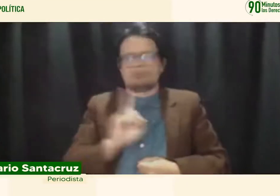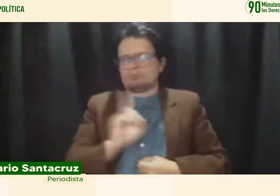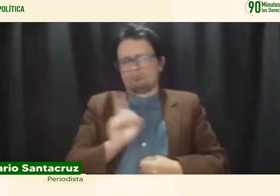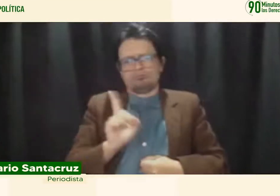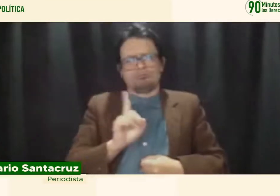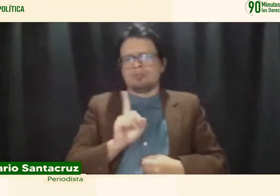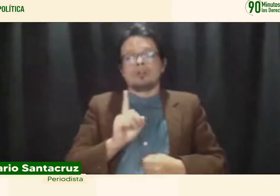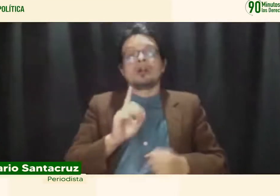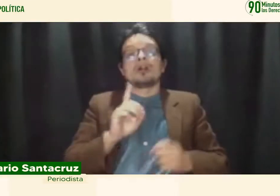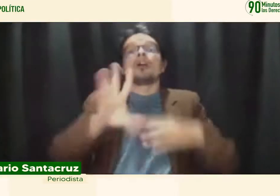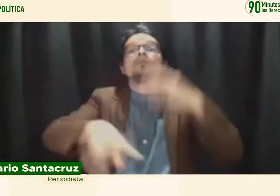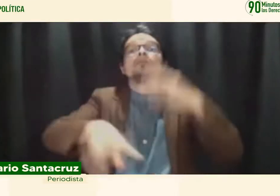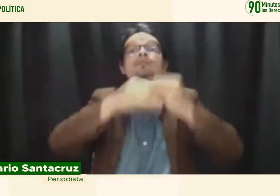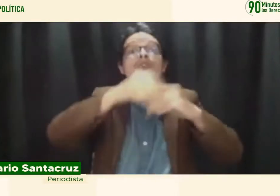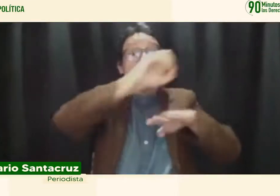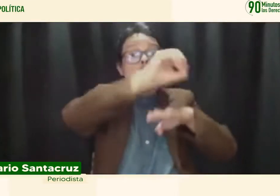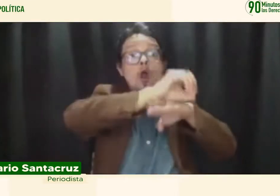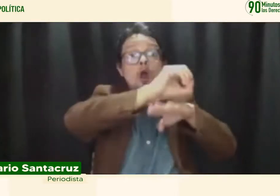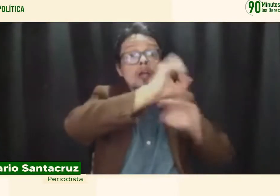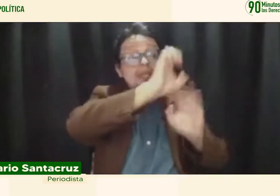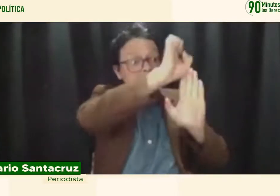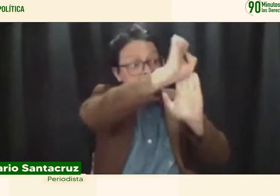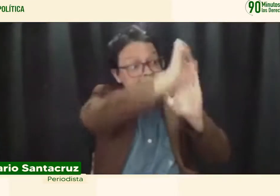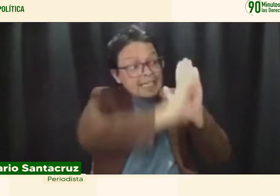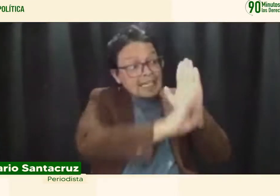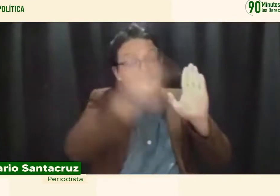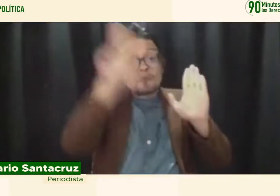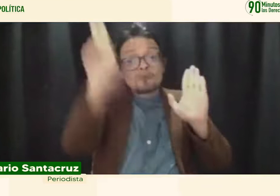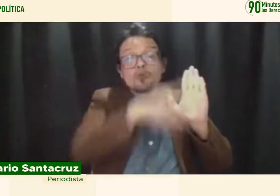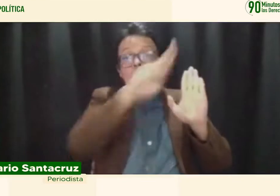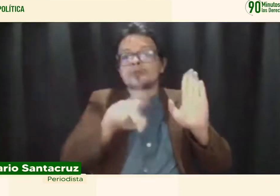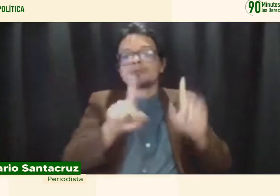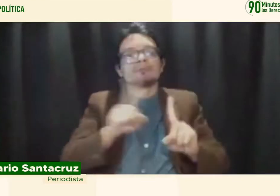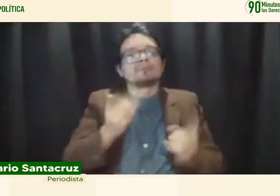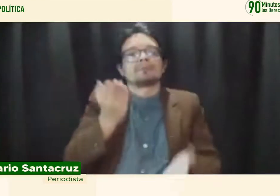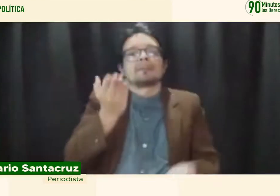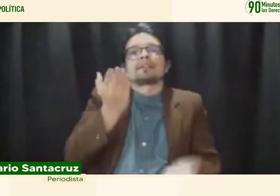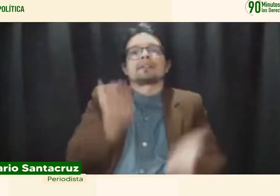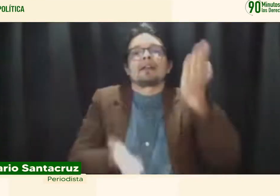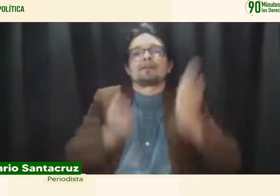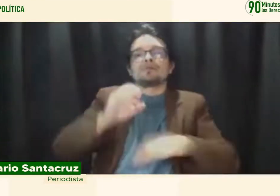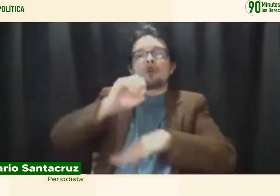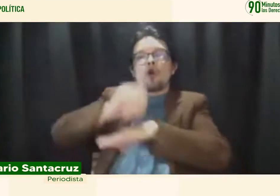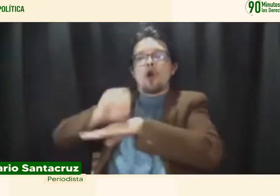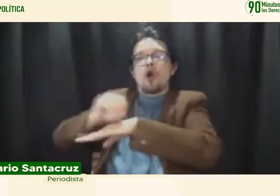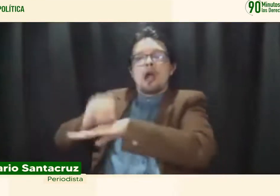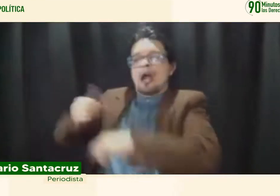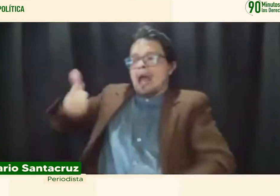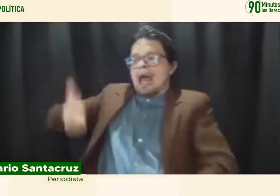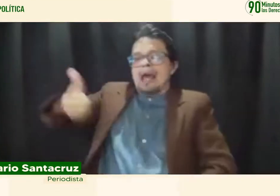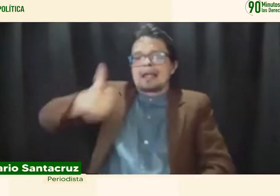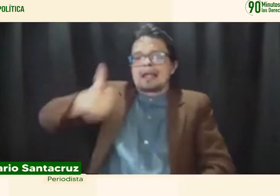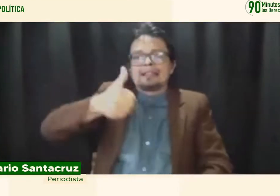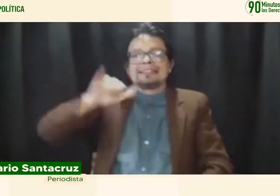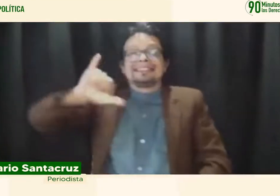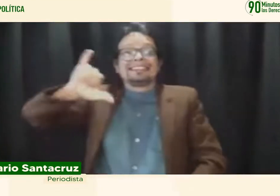hablando de ninguna manera que haya un tipo de prohibición para nada sino que simplemente tiene que verse los estatutos de cada